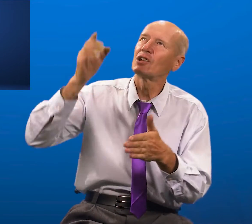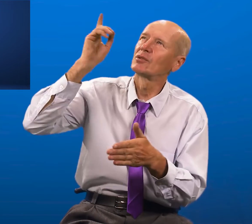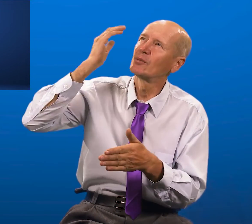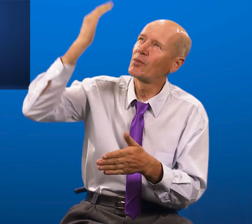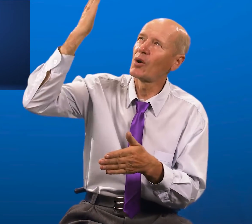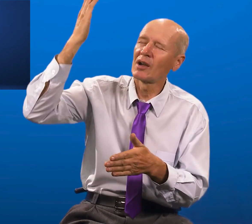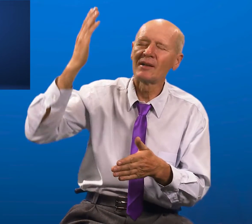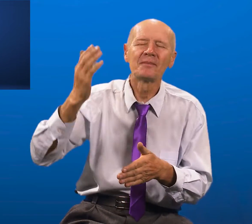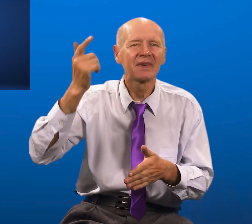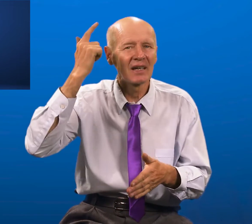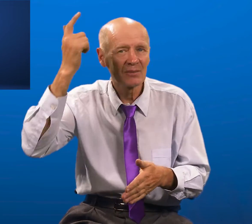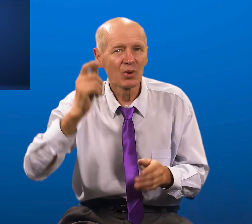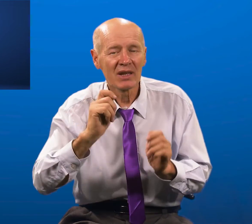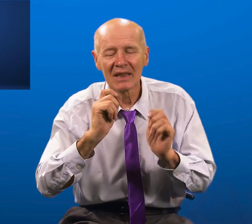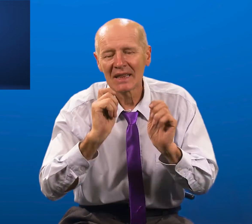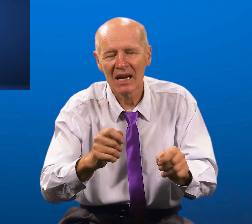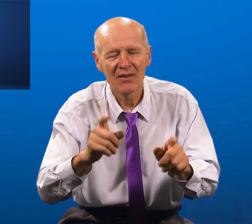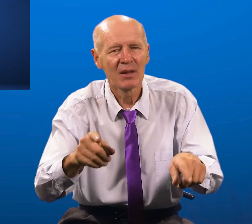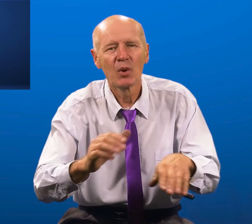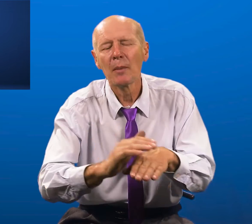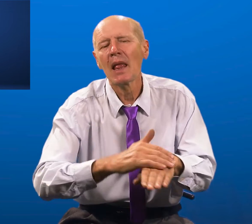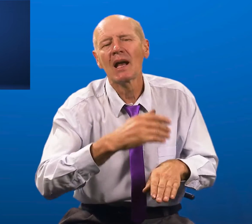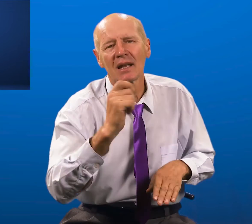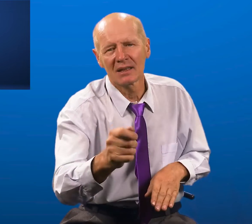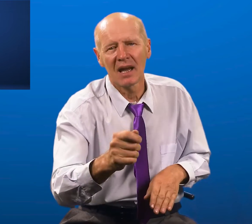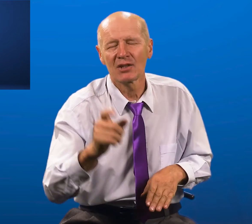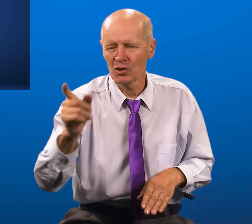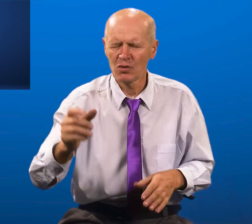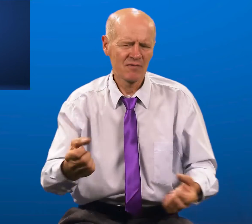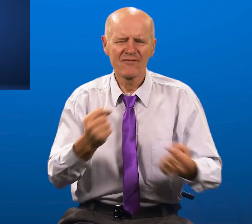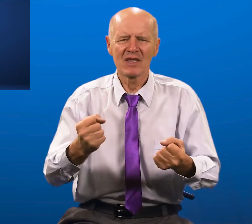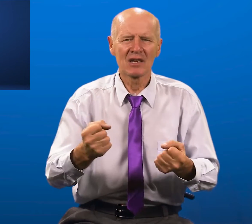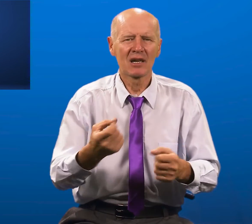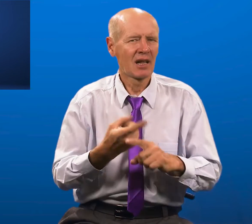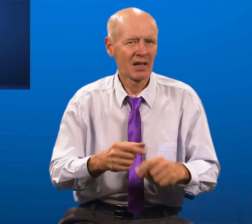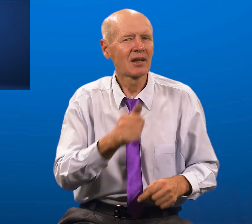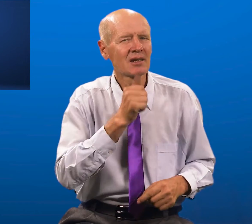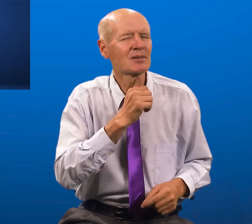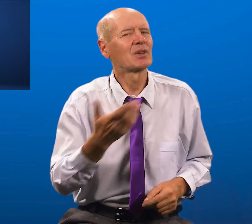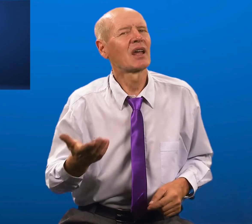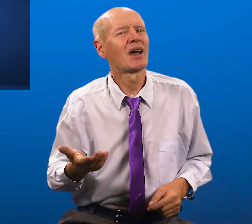на Господа. И Господь даровал ему благодать, и он выдержал эти испытания.